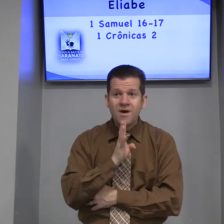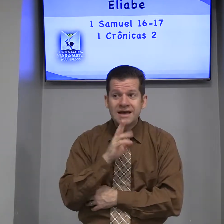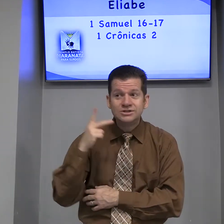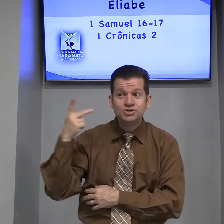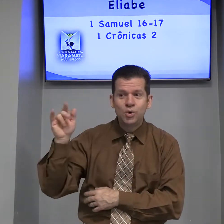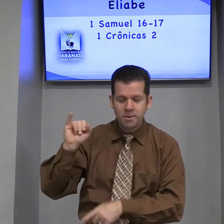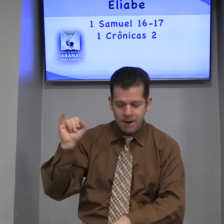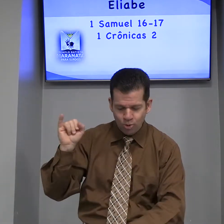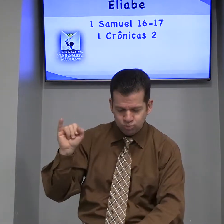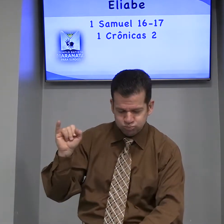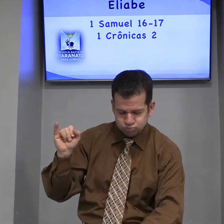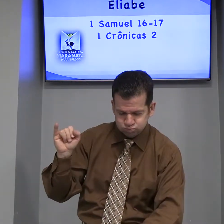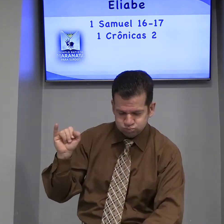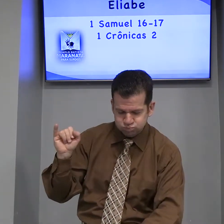conhece o seu irmão?